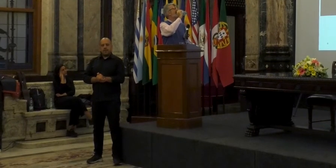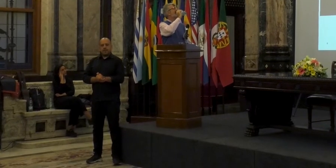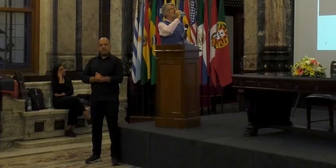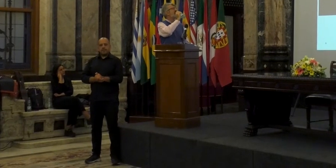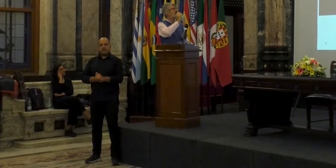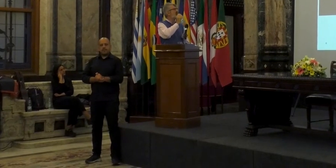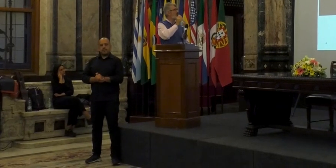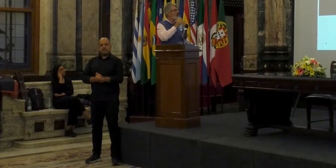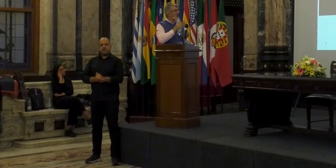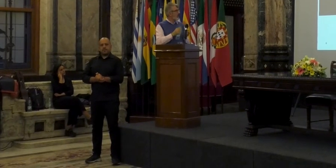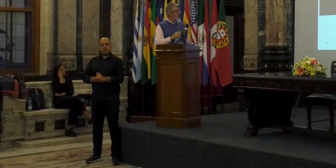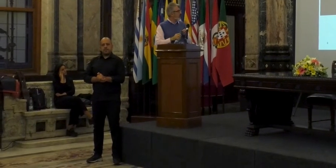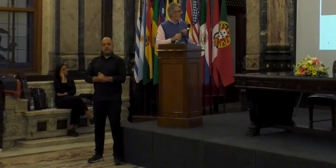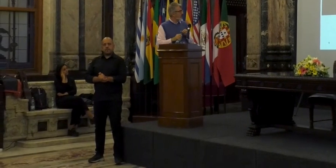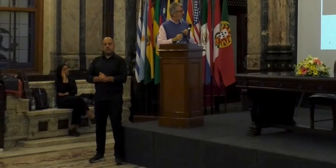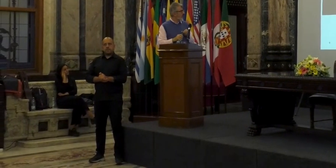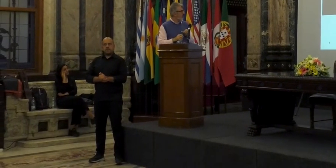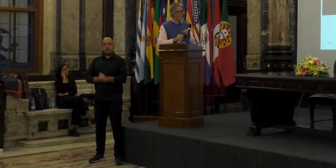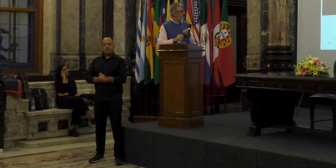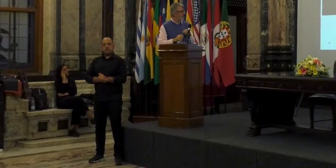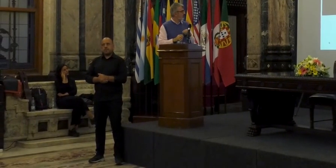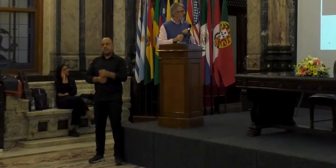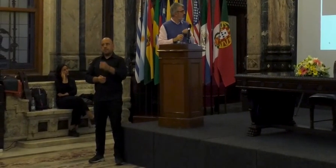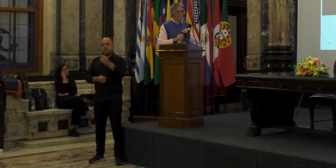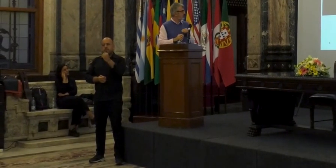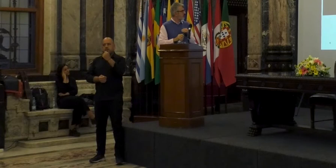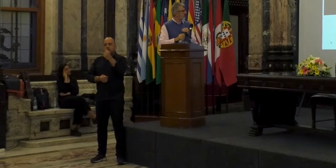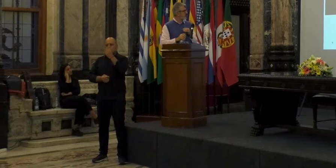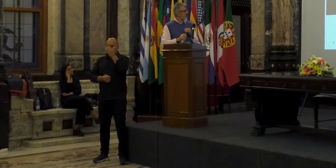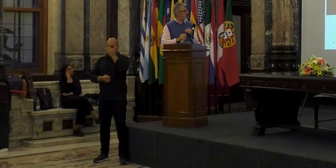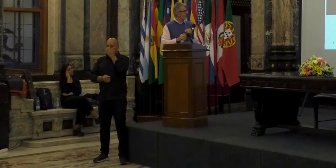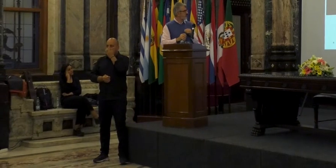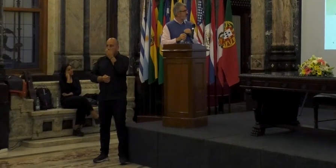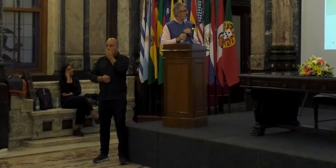No me pide de que perdá, si me coja. Hala, hacedlo para mí, una clava.